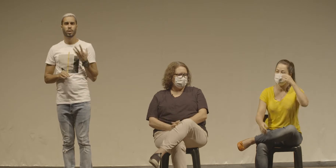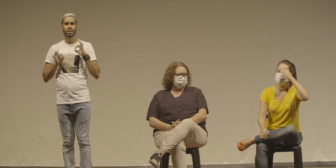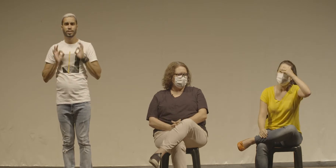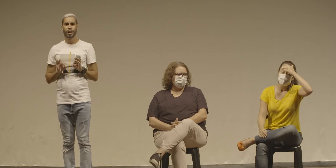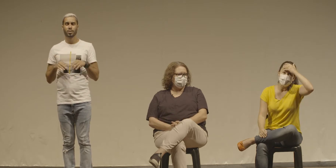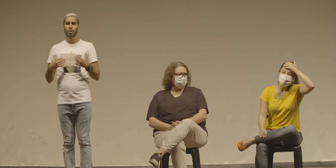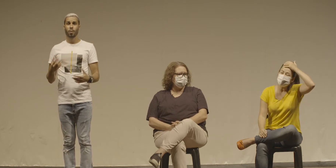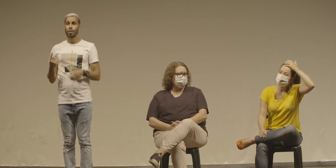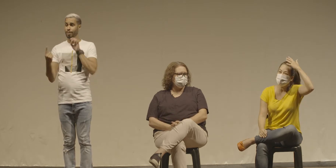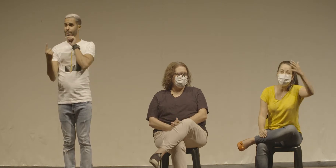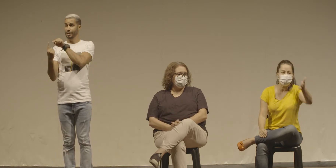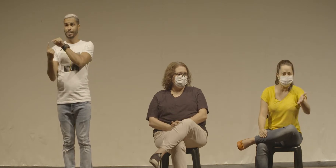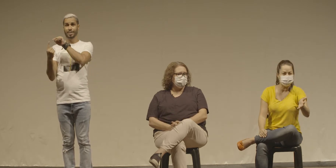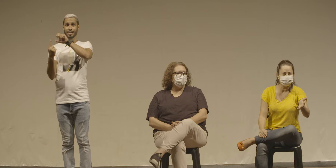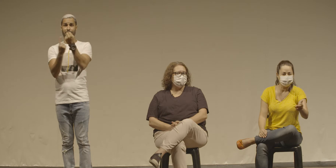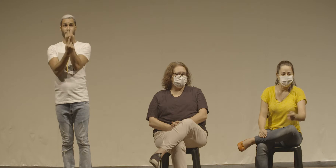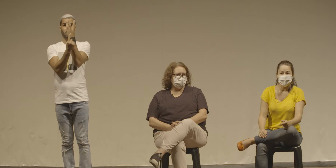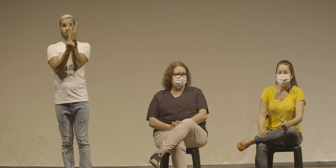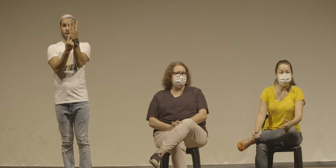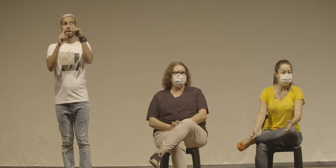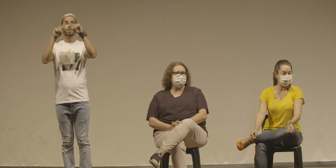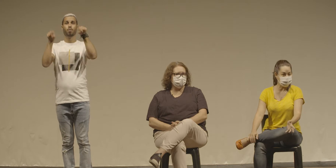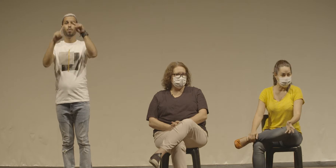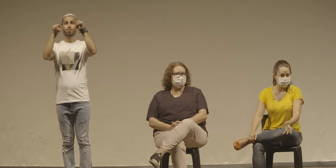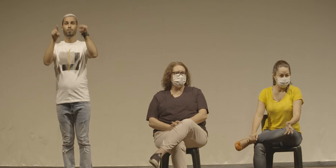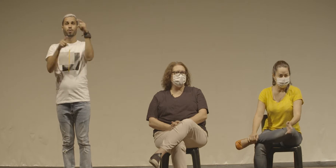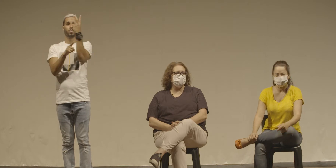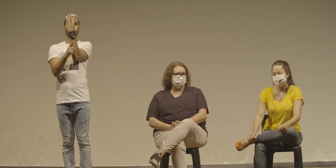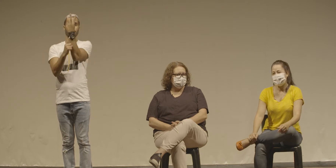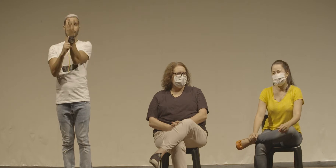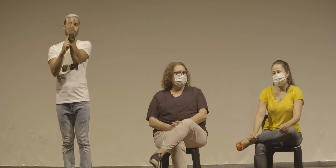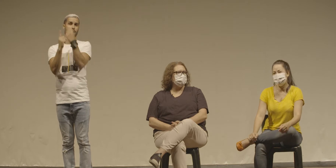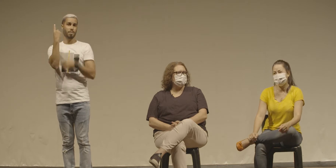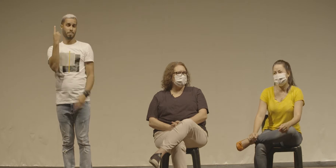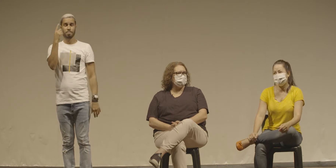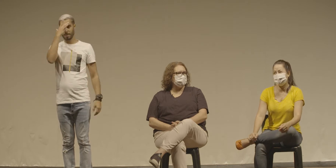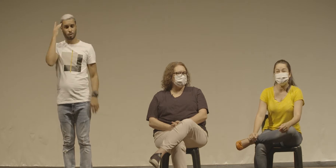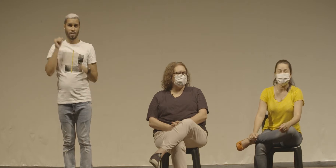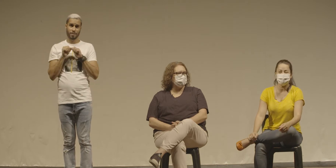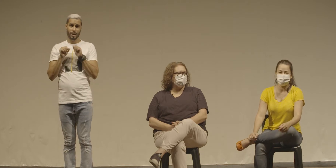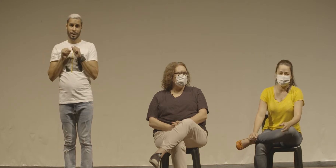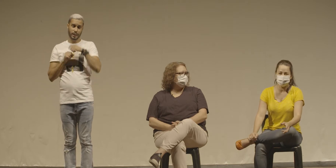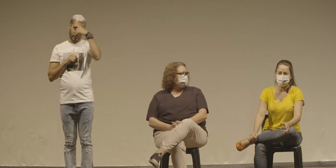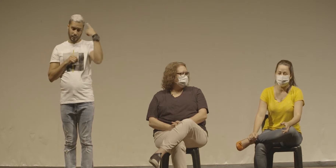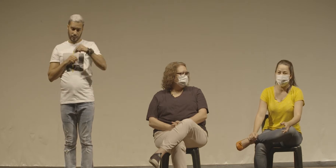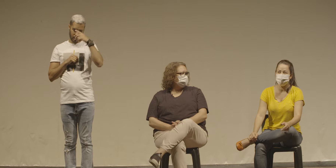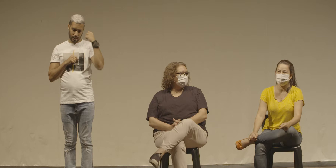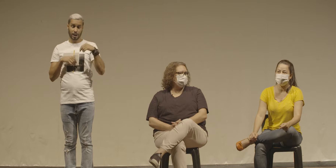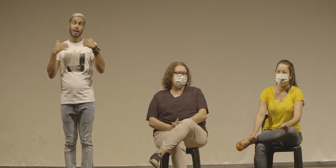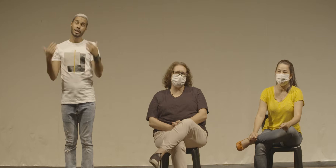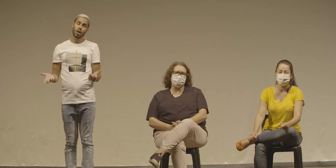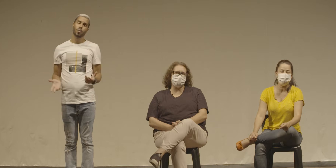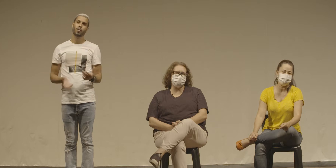funções. Enfim, foi uma loucura. Mas o filme está pronto. A gente está fazendo essa distribuição